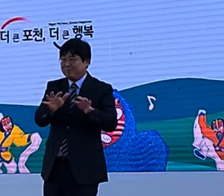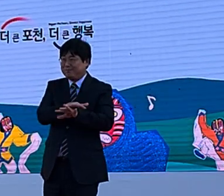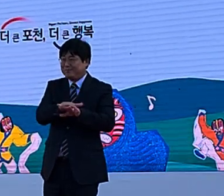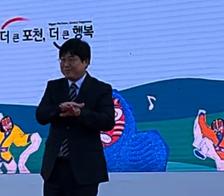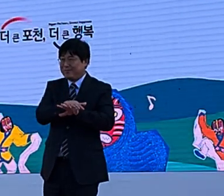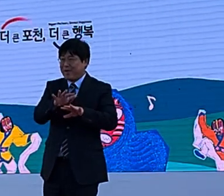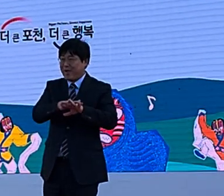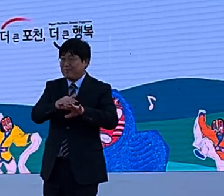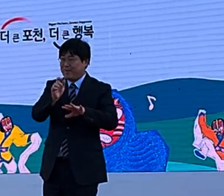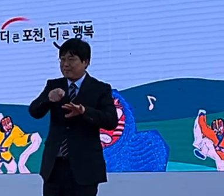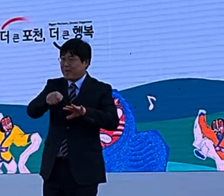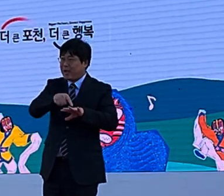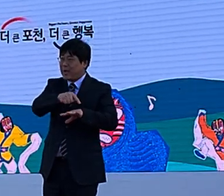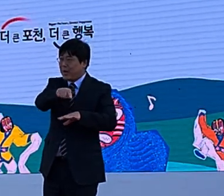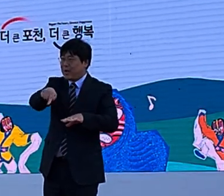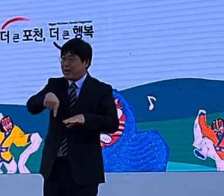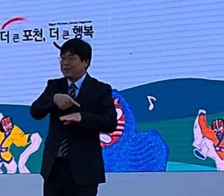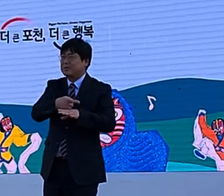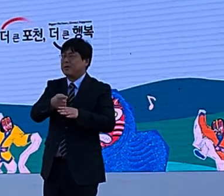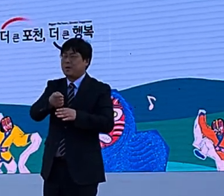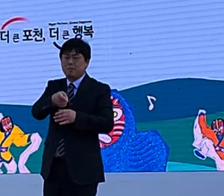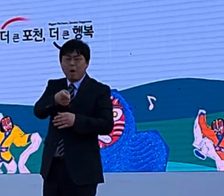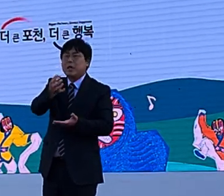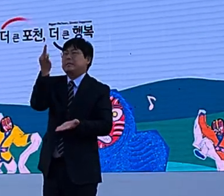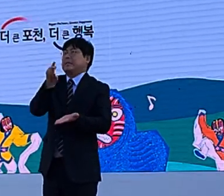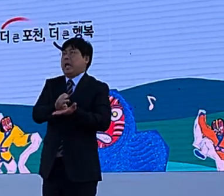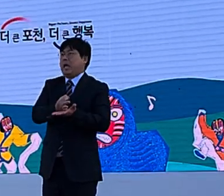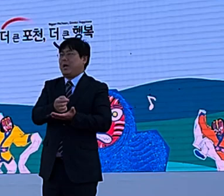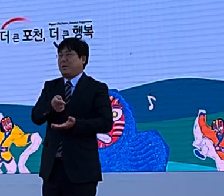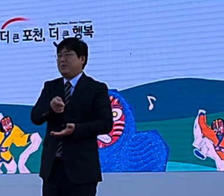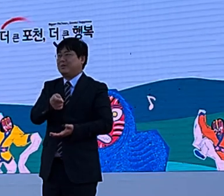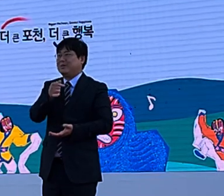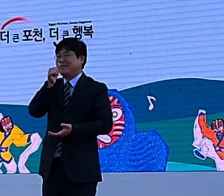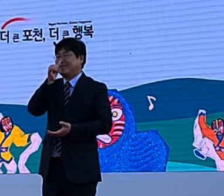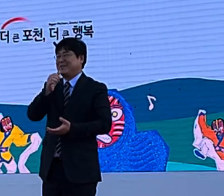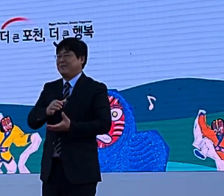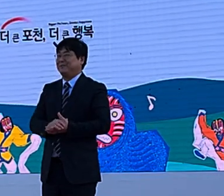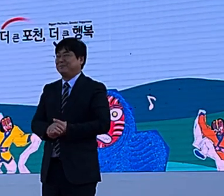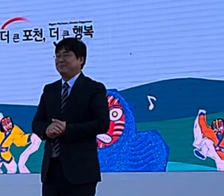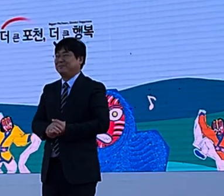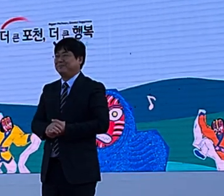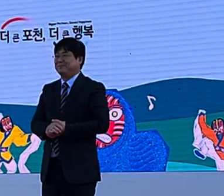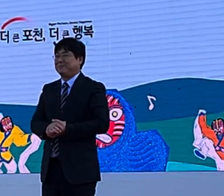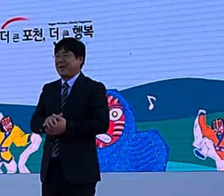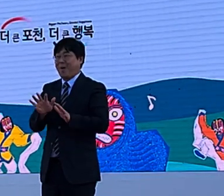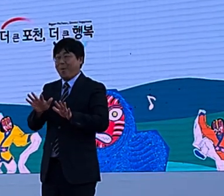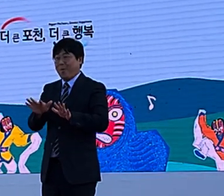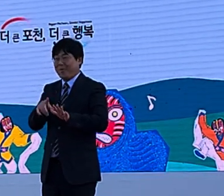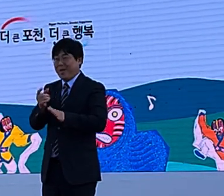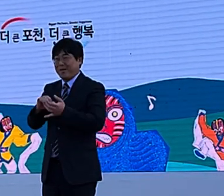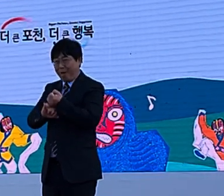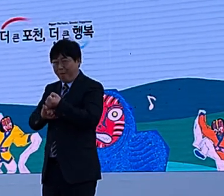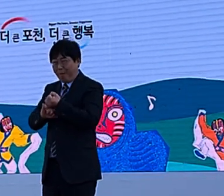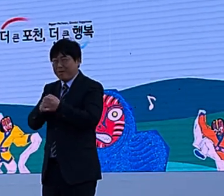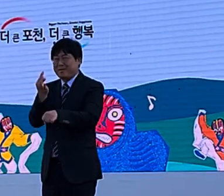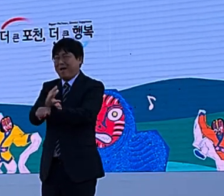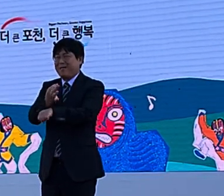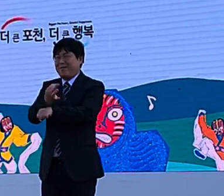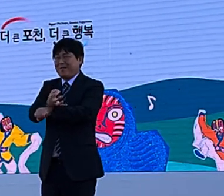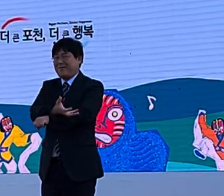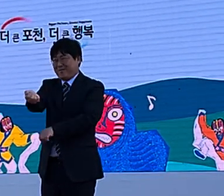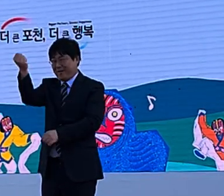농산물들 저렴한 가격에 구매하실 수 있는 교류의 장점 마련하였으니 다시 없을 좋은 기회를 꼭 잡으시길